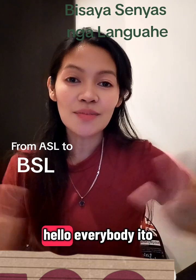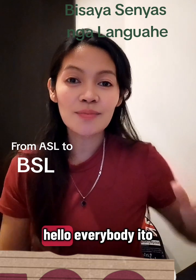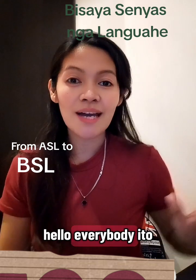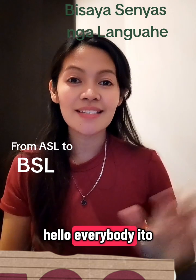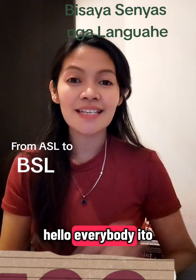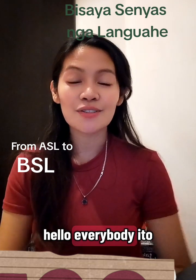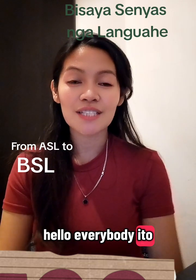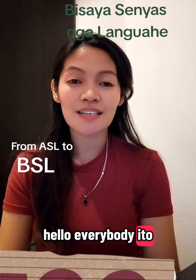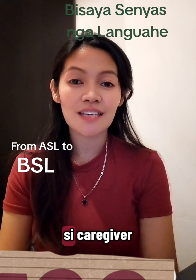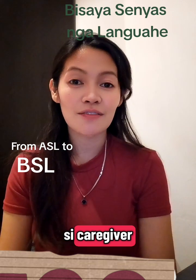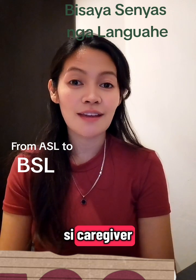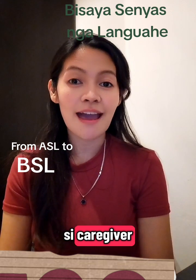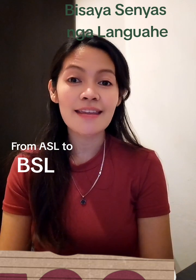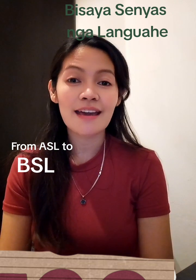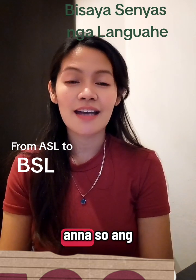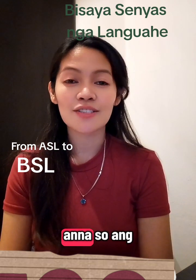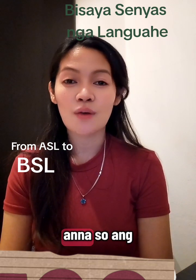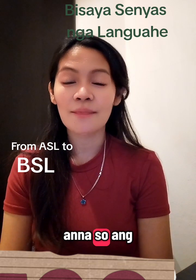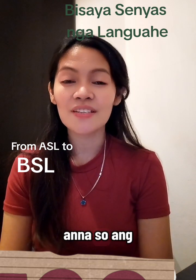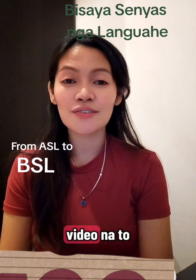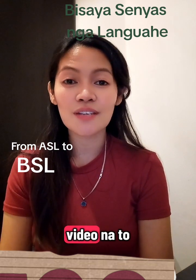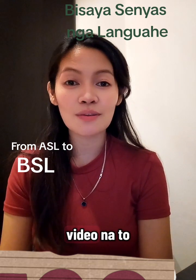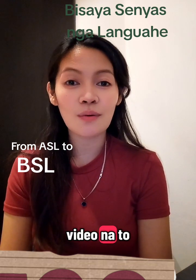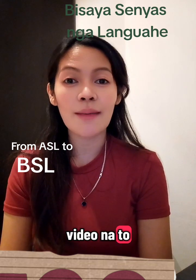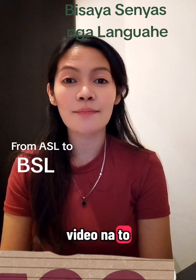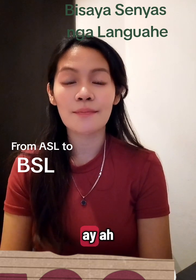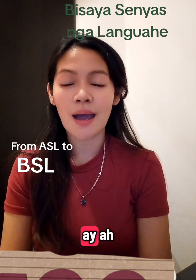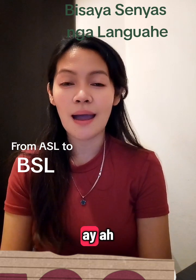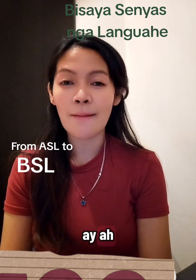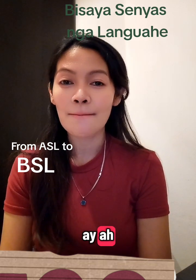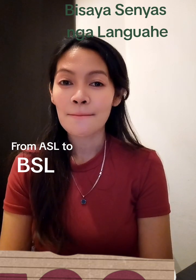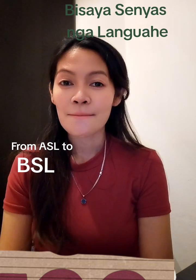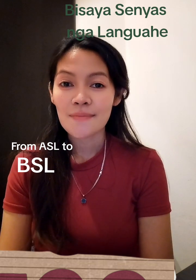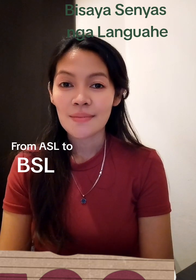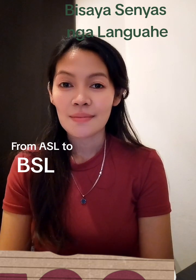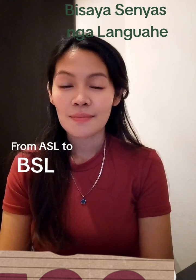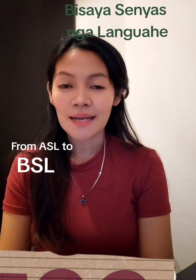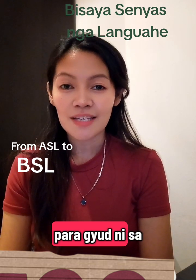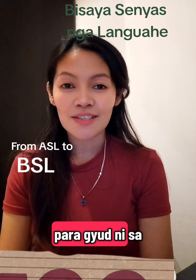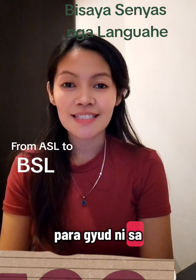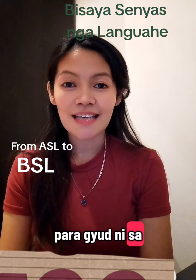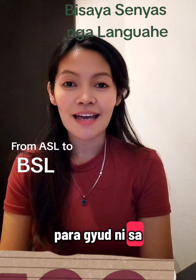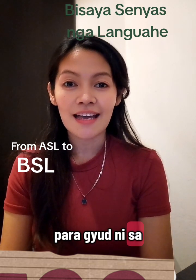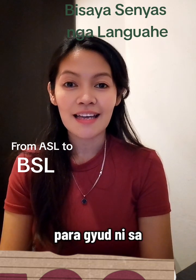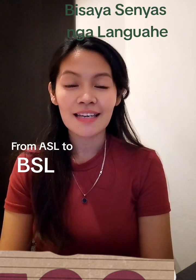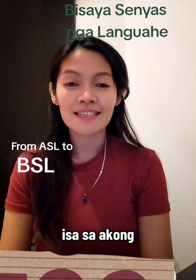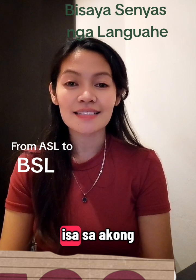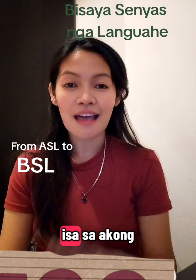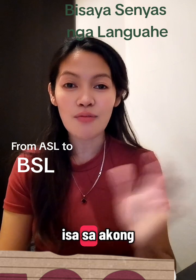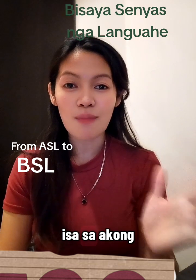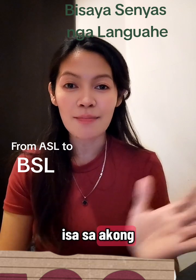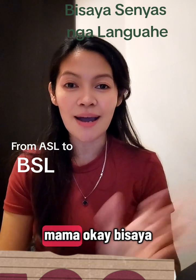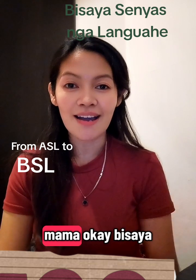Hello everybody, ito si Caregiver Ana. So ang video na to ay para gid ni sa isa sa akong mama.